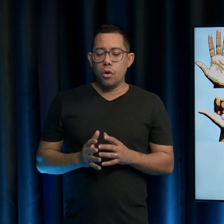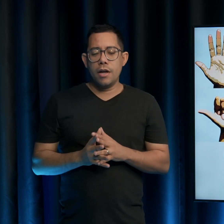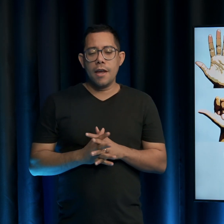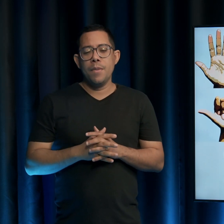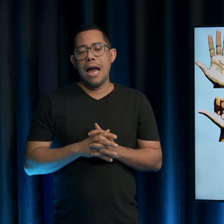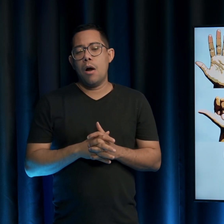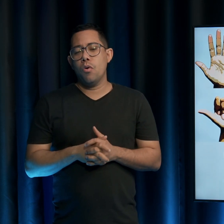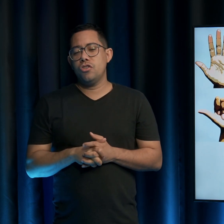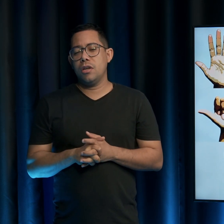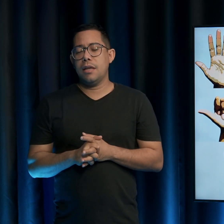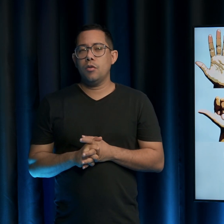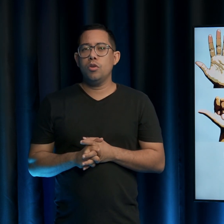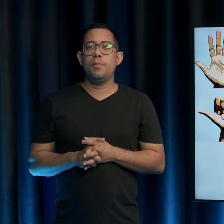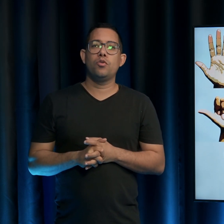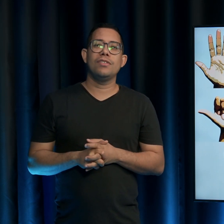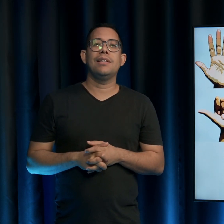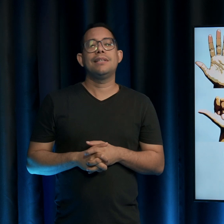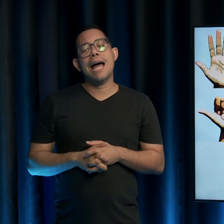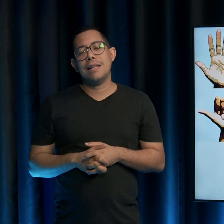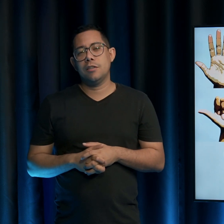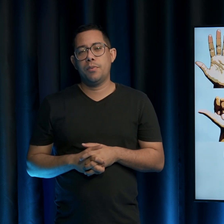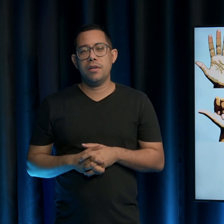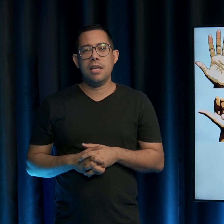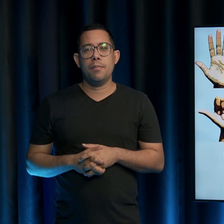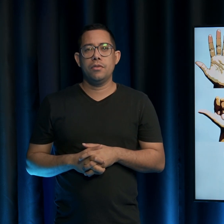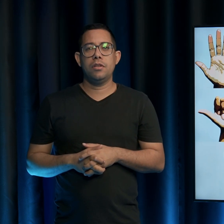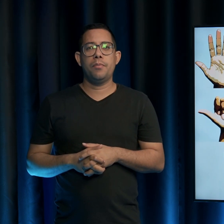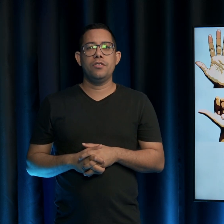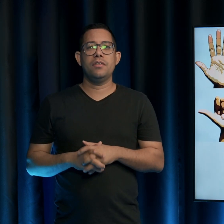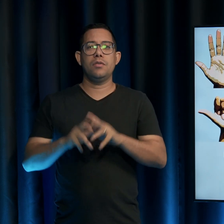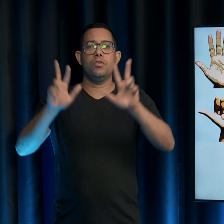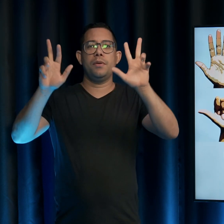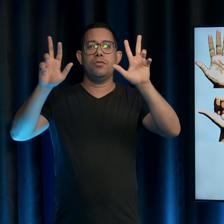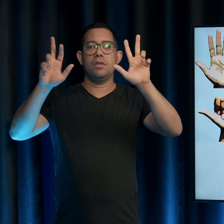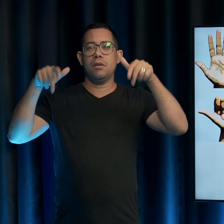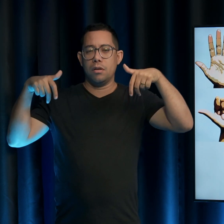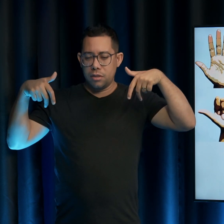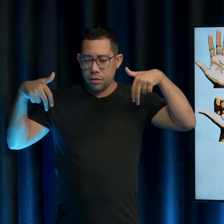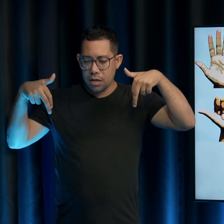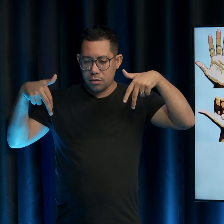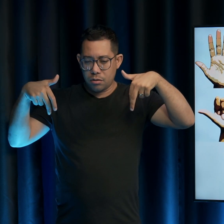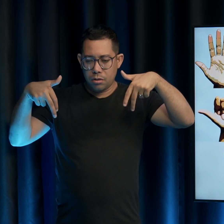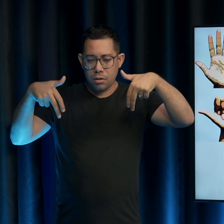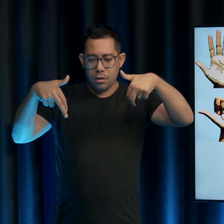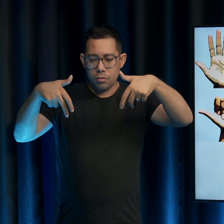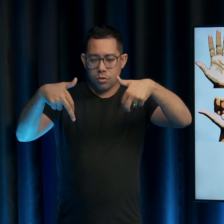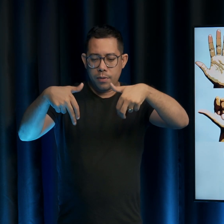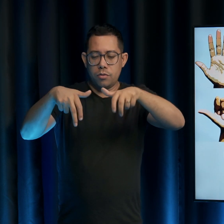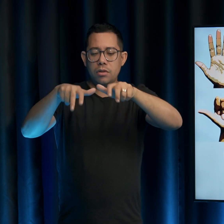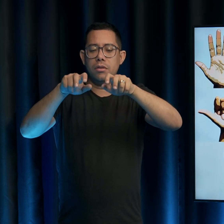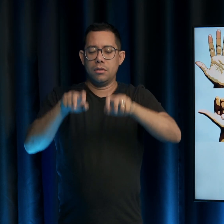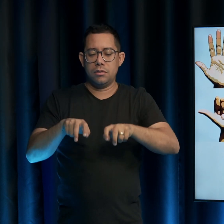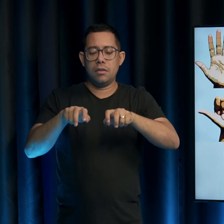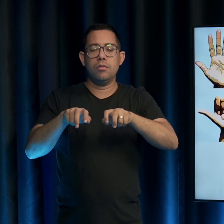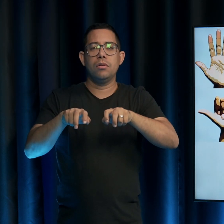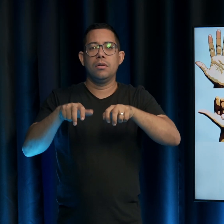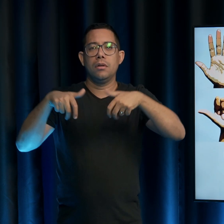história aonde que tenha duas pessoas sentadas, por exemplo? Então você pode fazer duas pessoas aqui, ó, sentadas, ó. Duas pessoas, sentou. Ó,